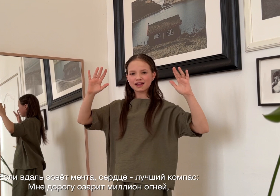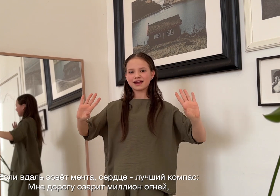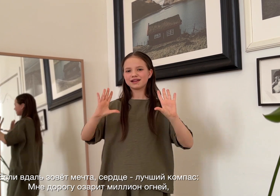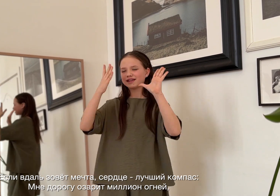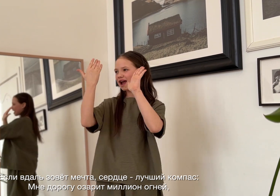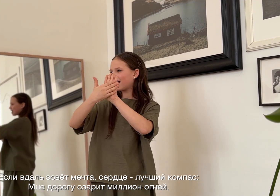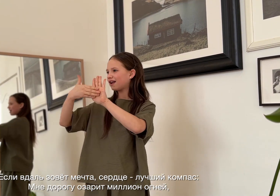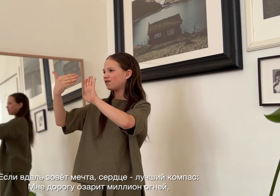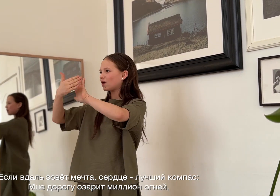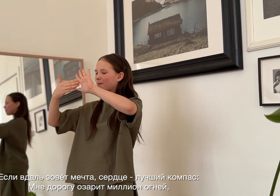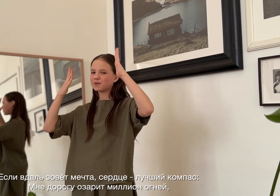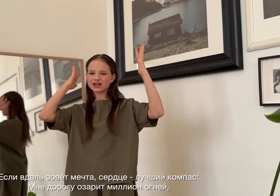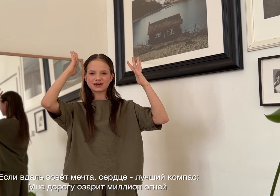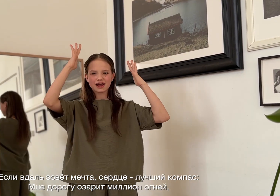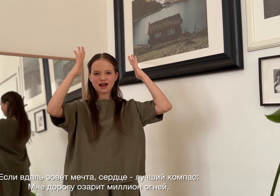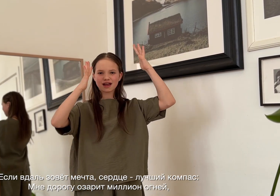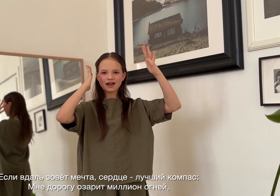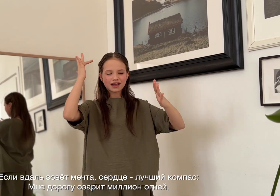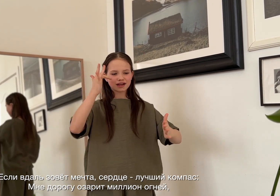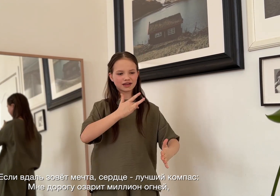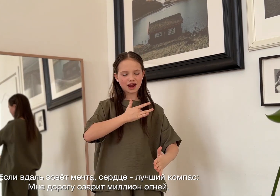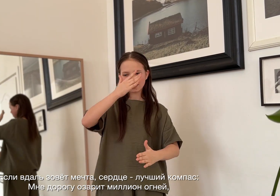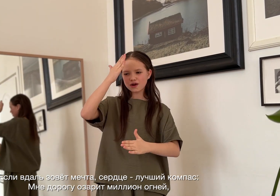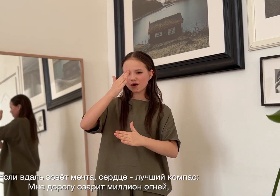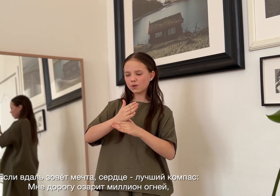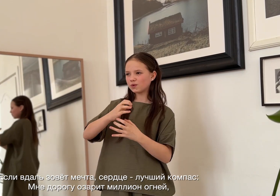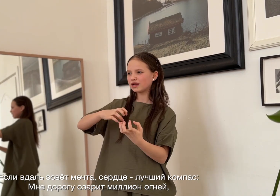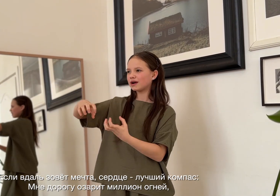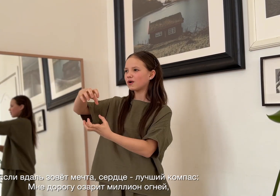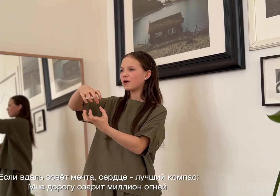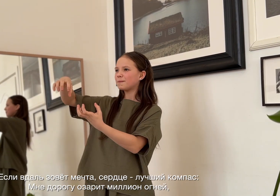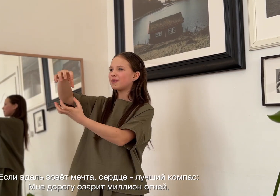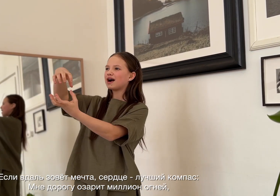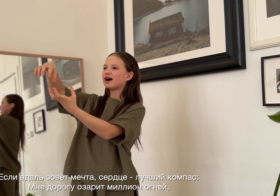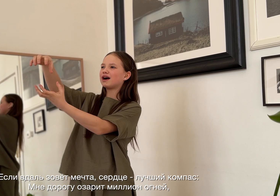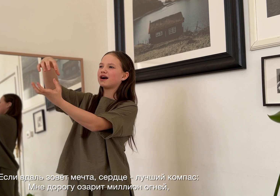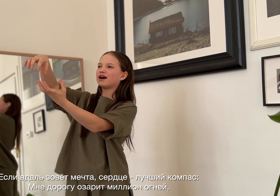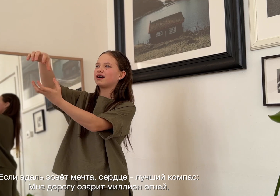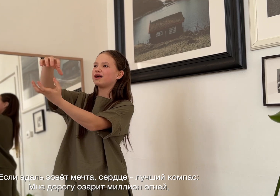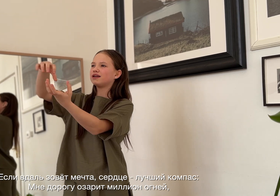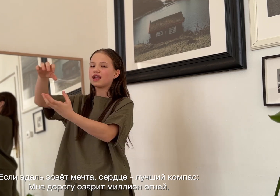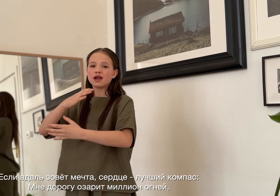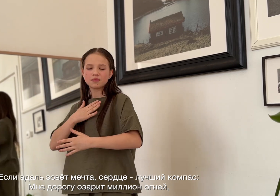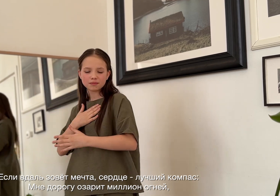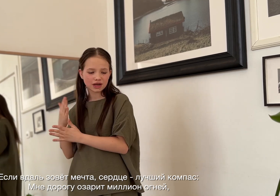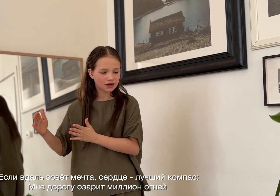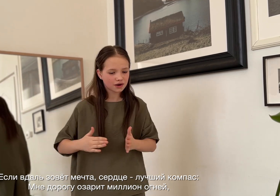Если вдаль зовет мечта, сердце лучший компас, мне